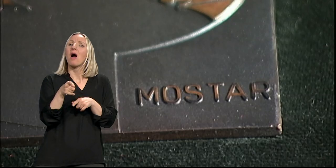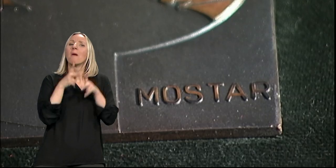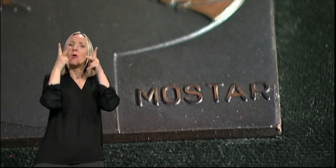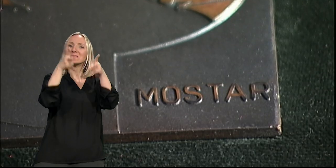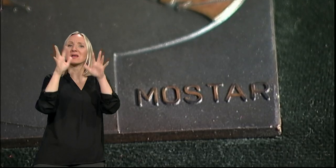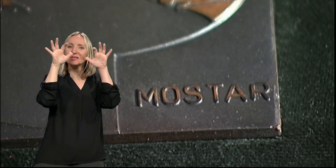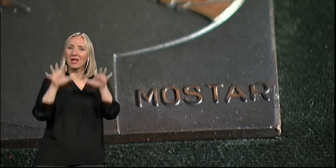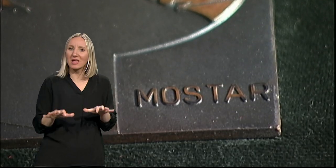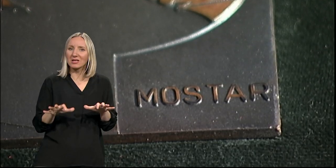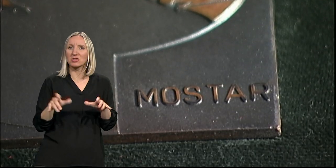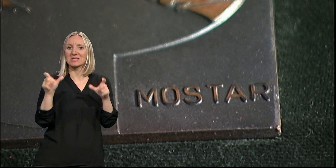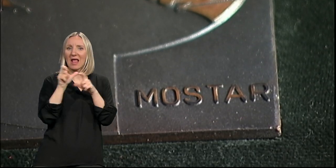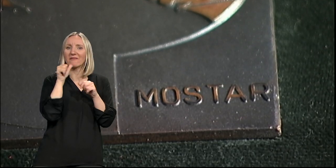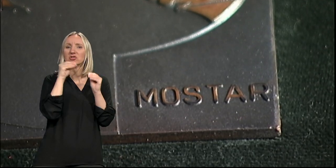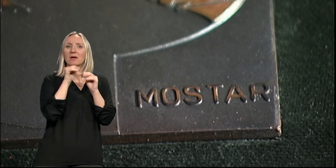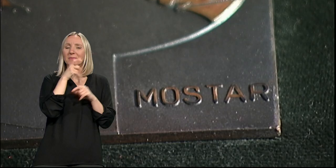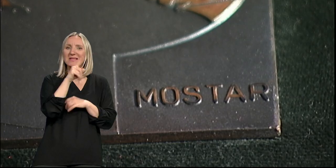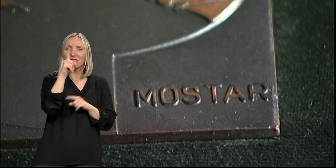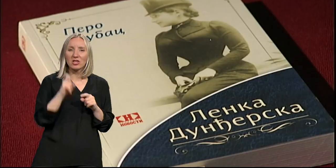na Simjanovića i na Bizetića.